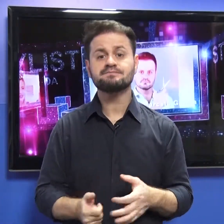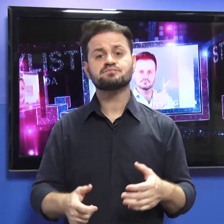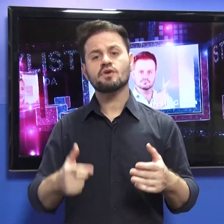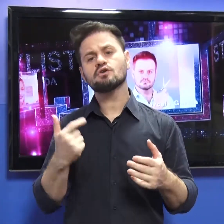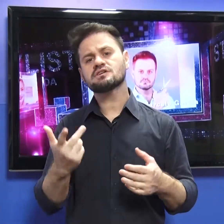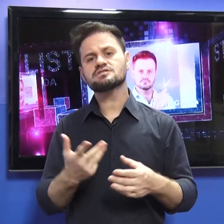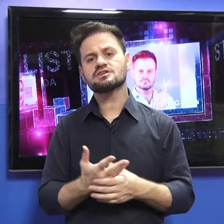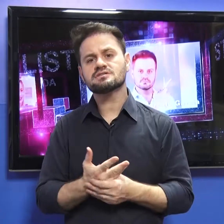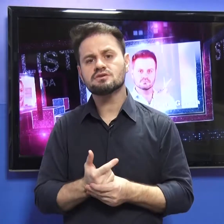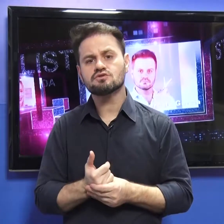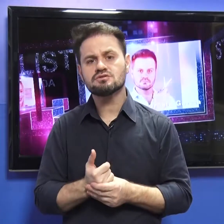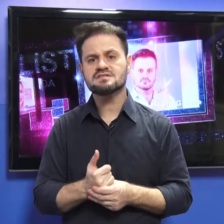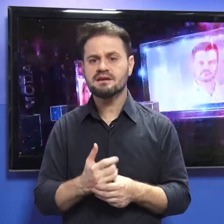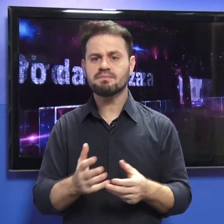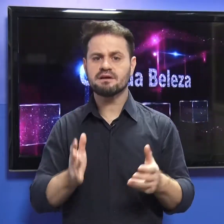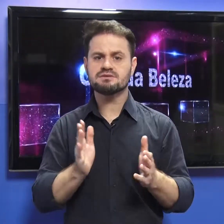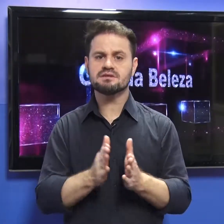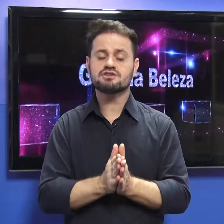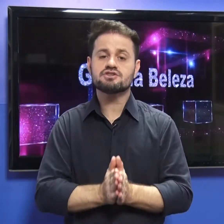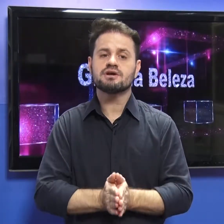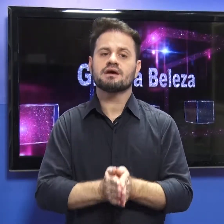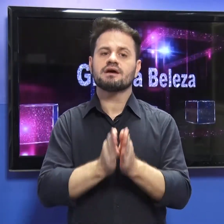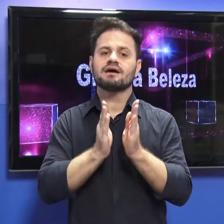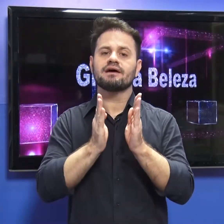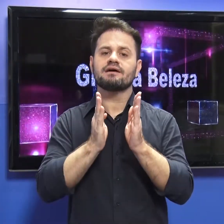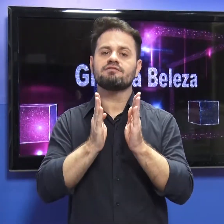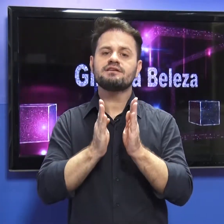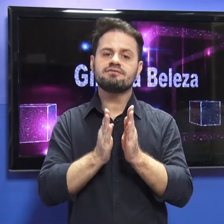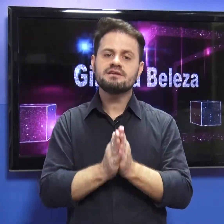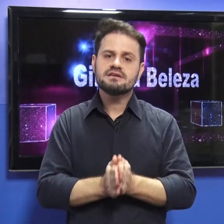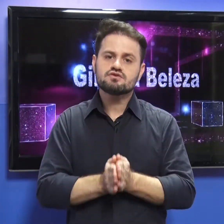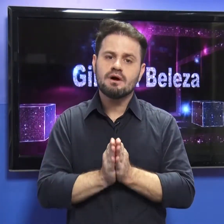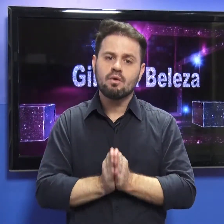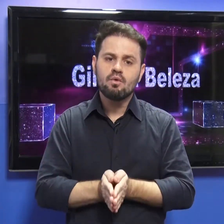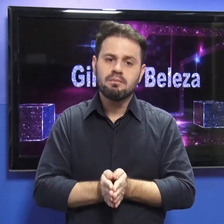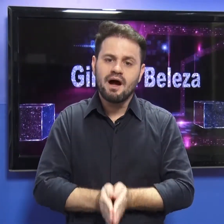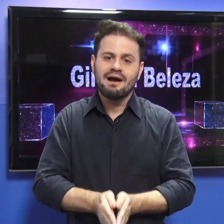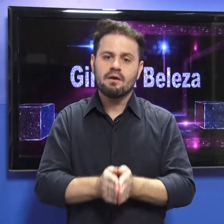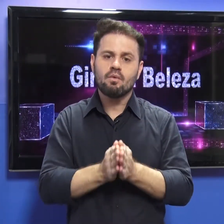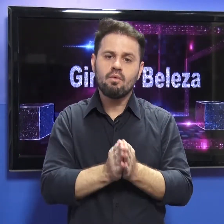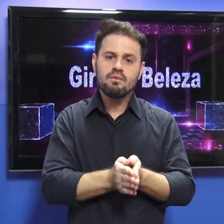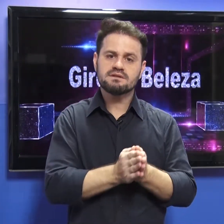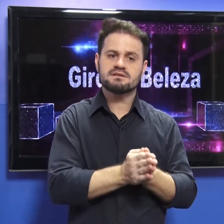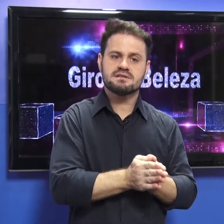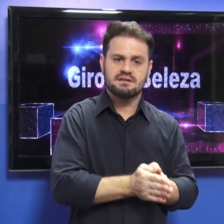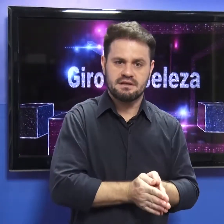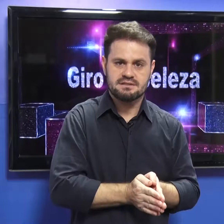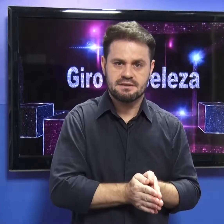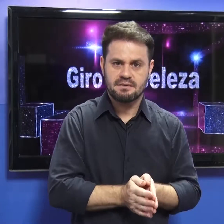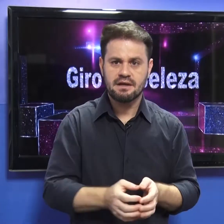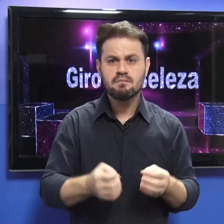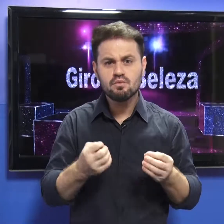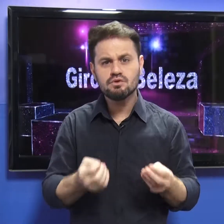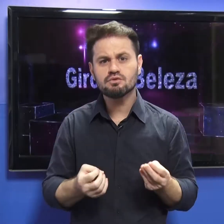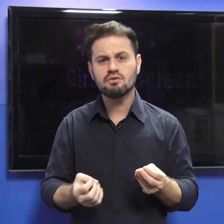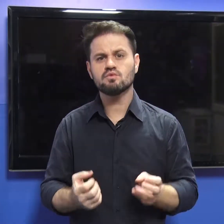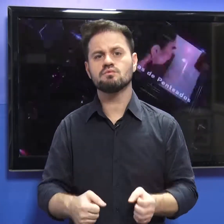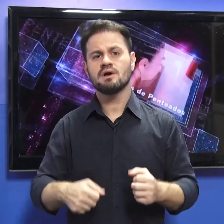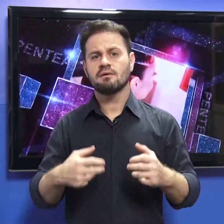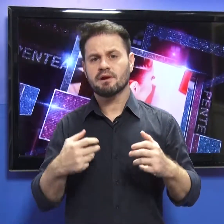outras dicas que eu dou sempre é o seguinte verifique a sua roupa uma antecedência é muito comum pra